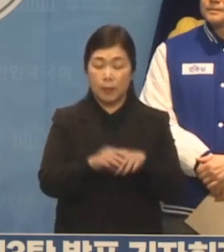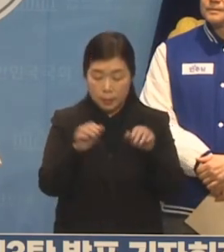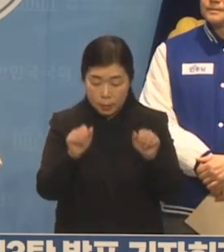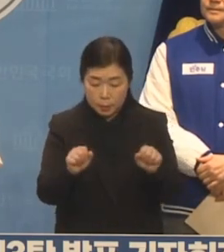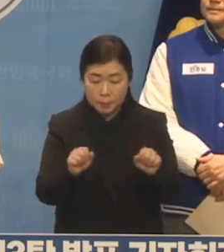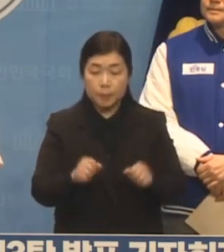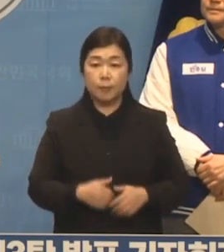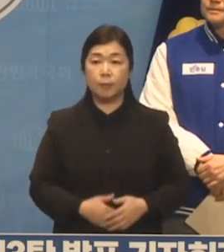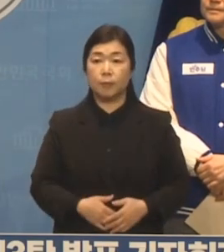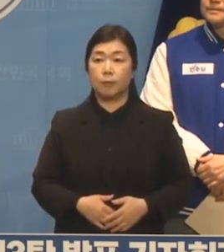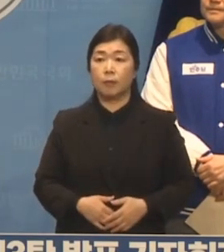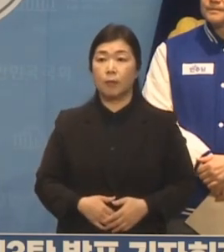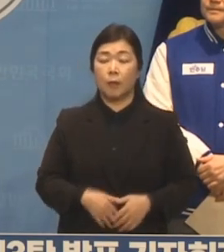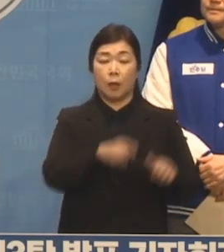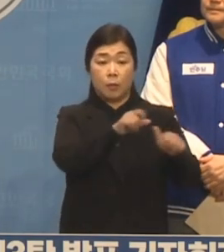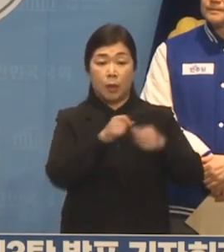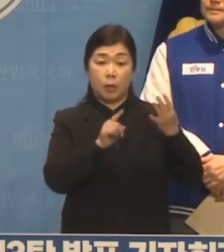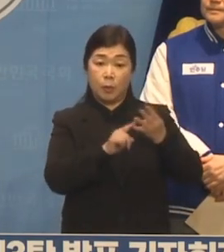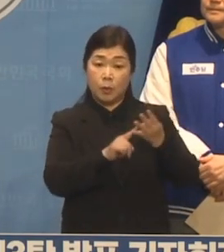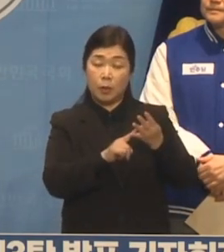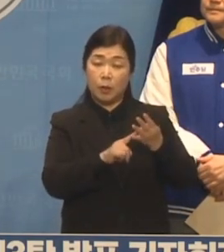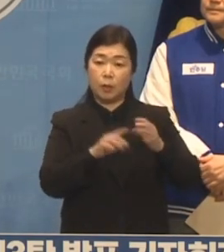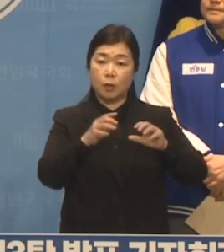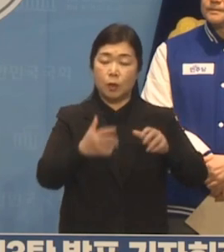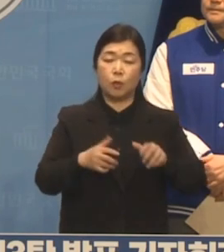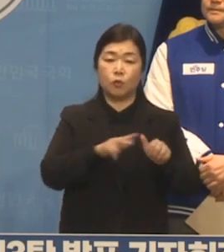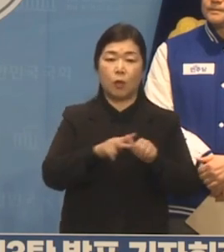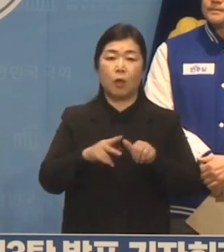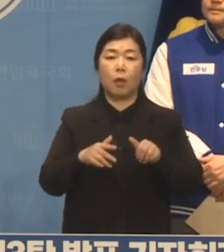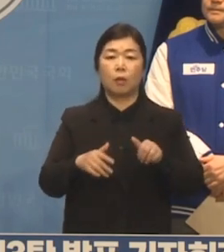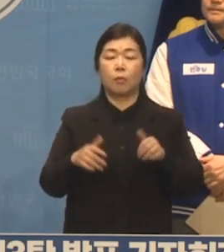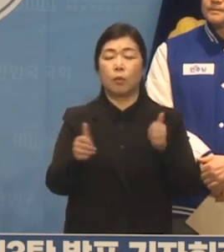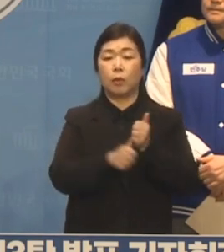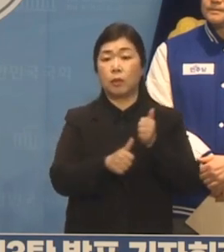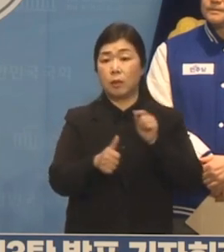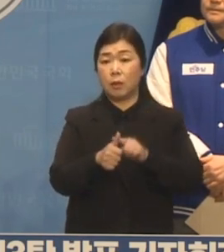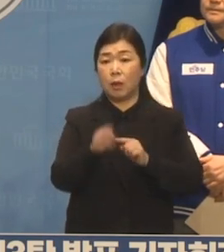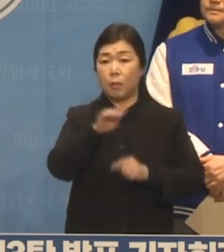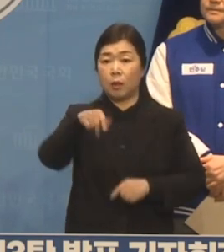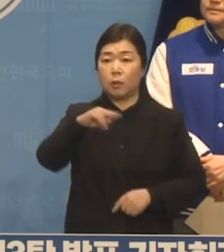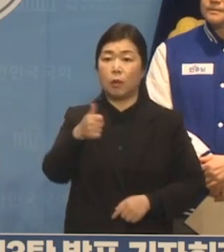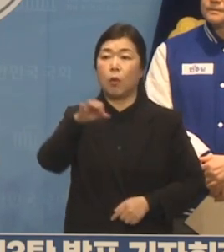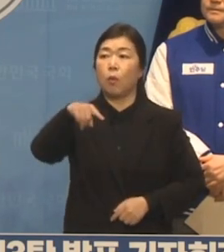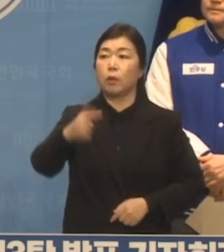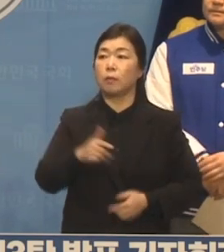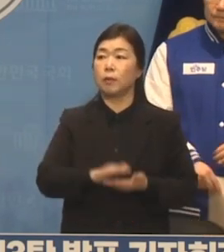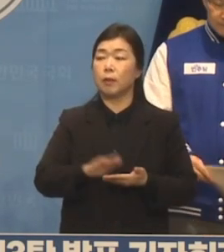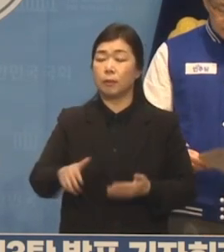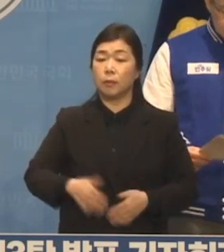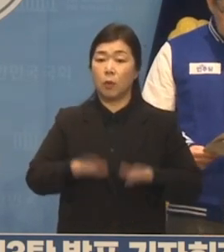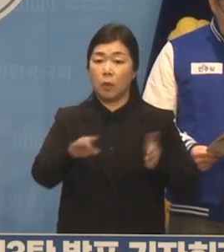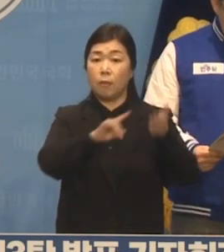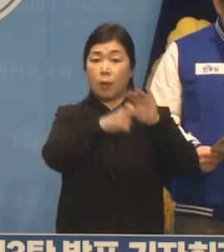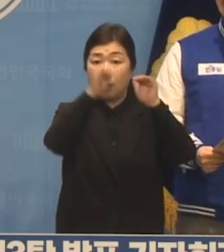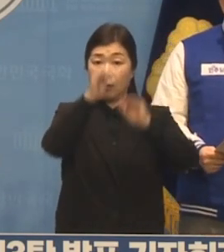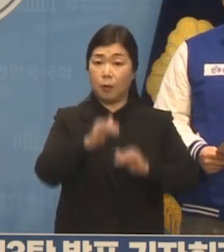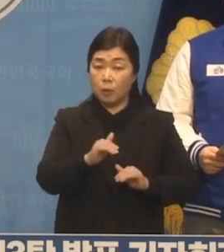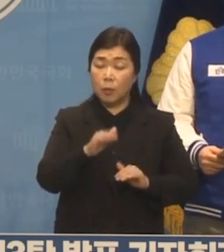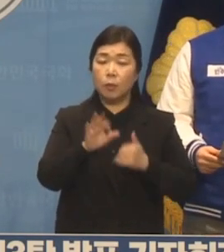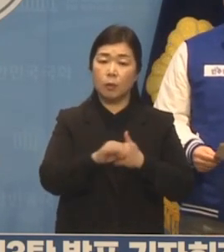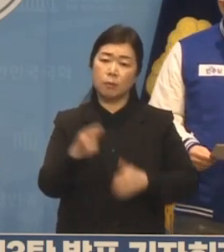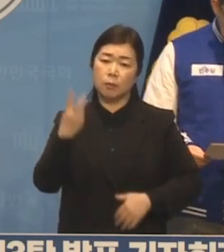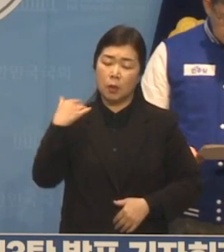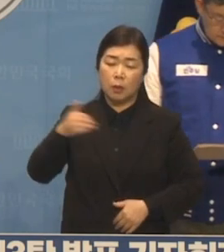안녕하십니까. 영입인재 4호 전 국가정보원 1차장 박선원입니다. 오늘 밝히는 내용들은